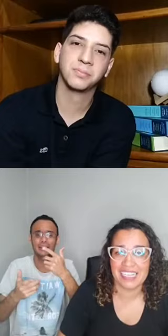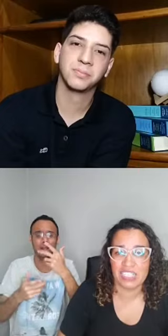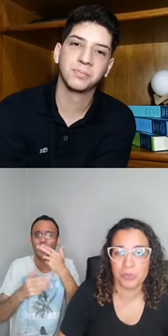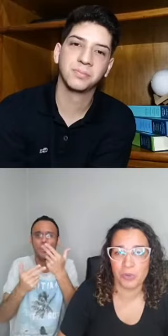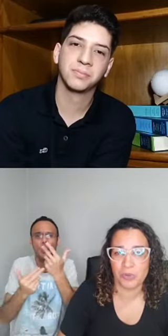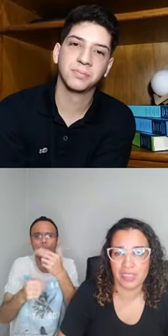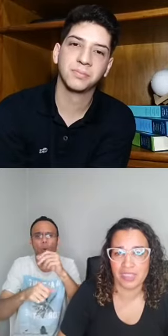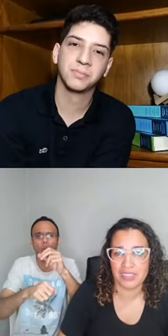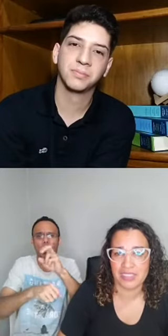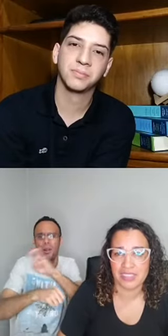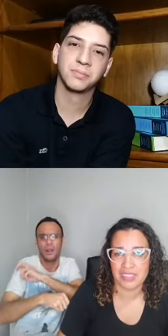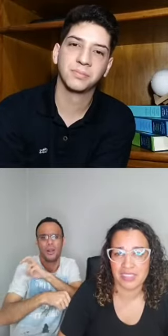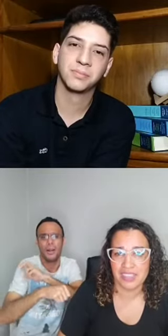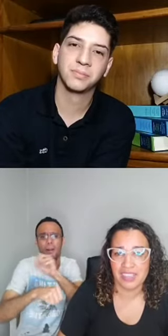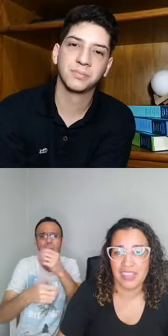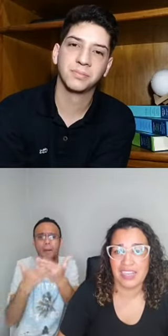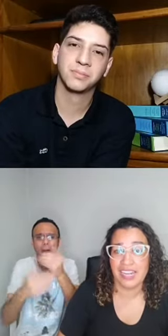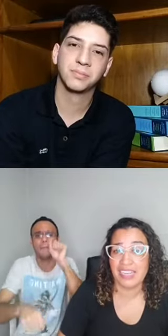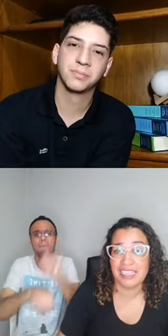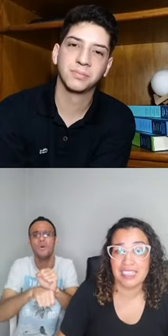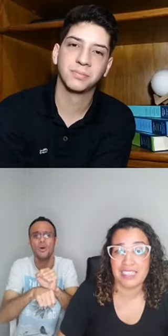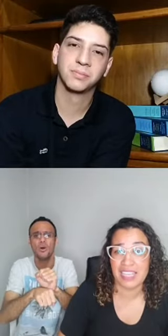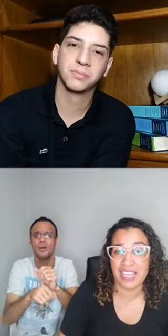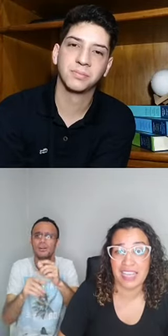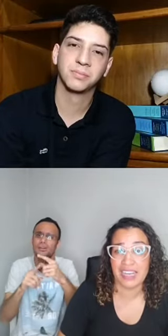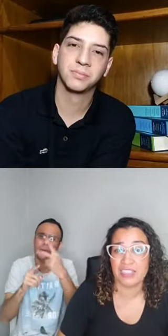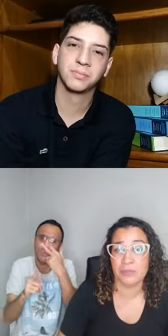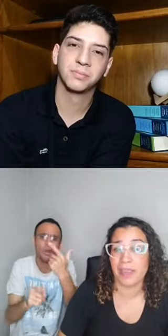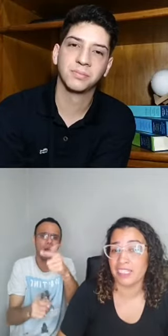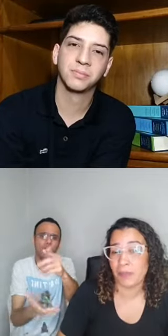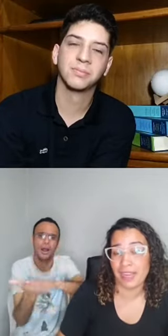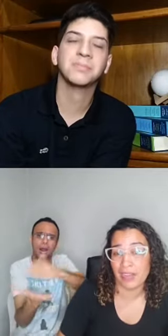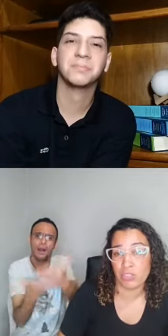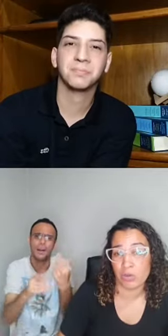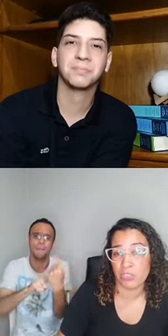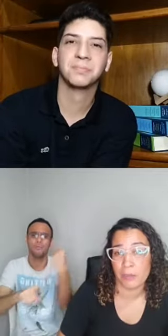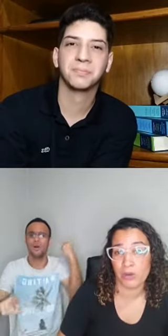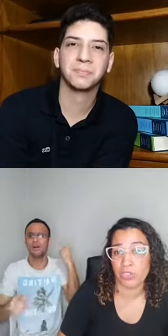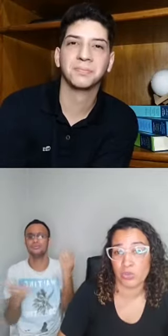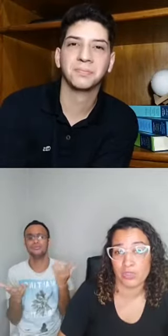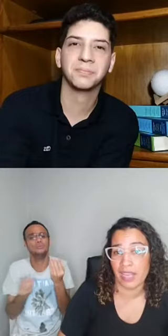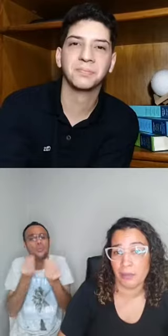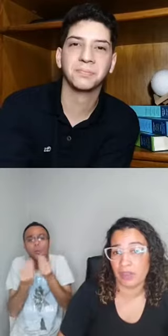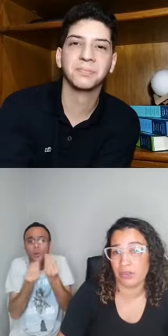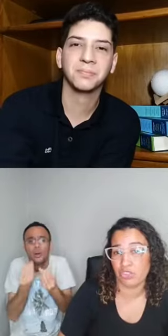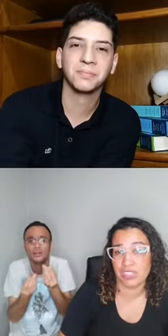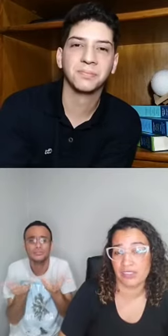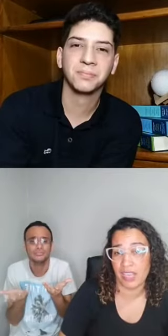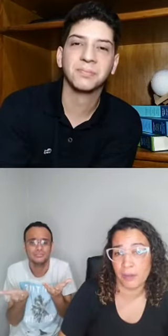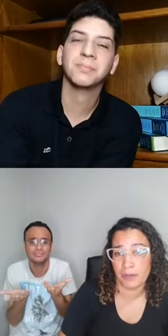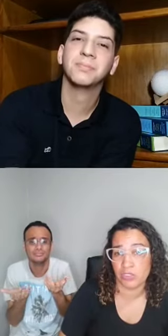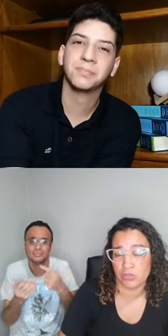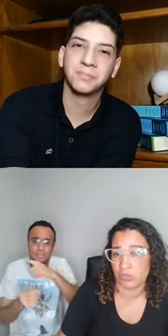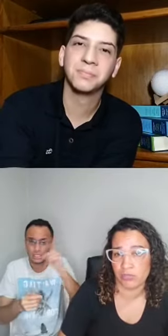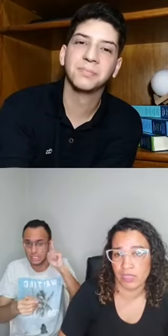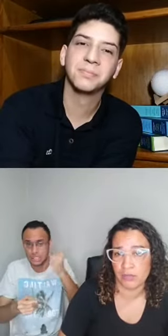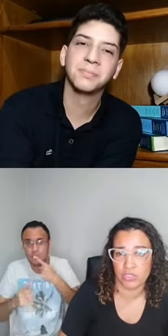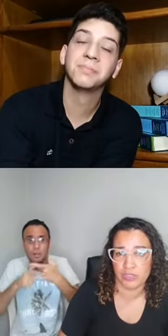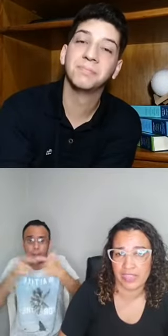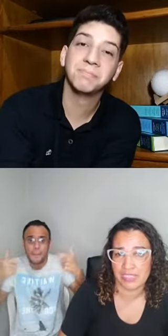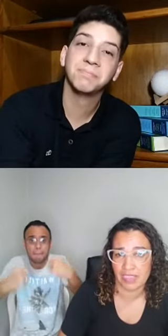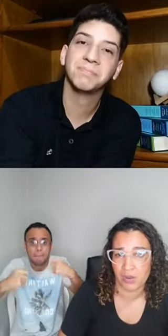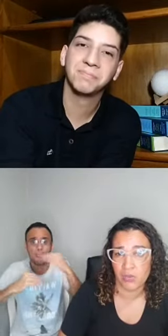nada de português. Né? Quinta série, às vezes eles pararam, parou de estudar porque não tinha intérprete, não tinha,